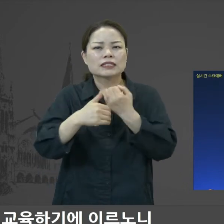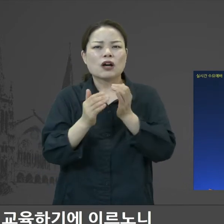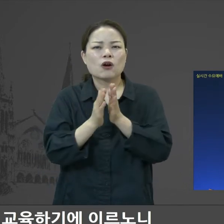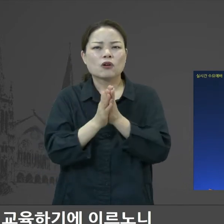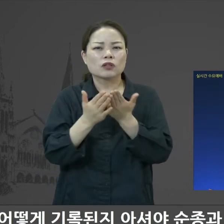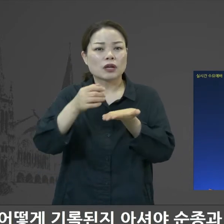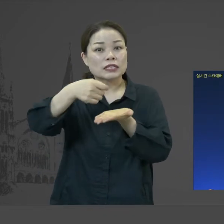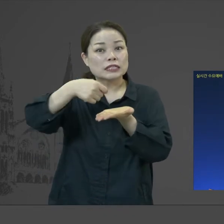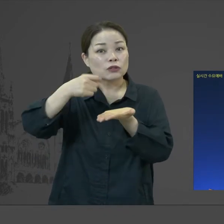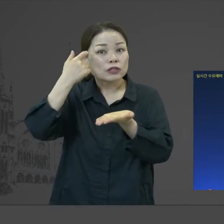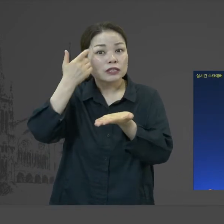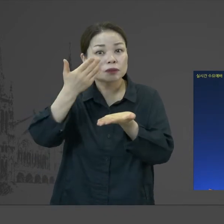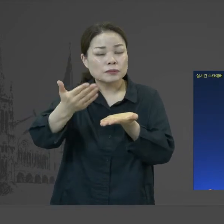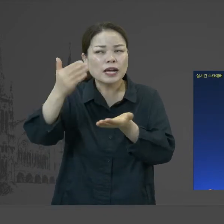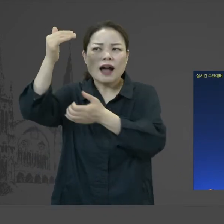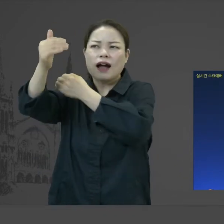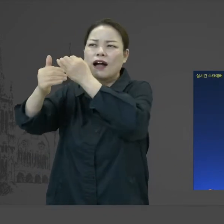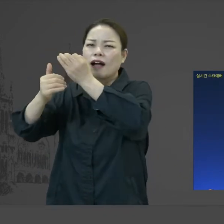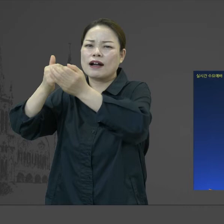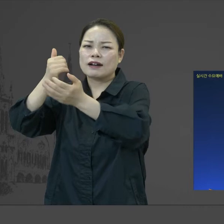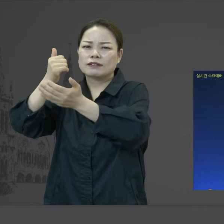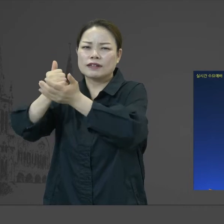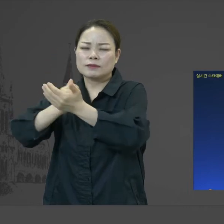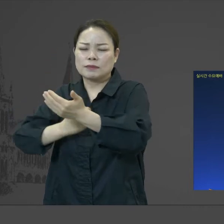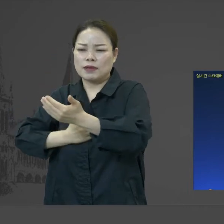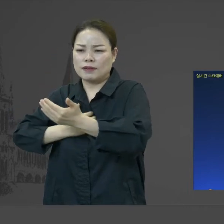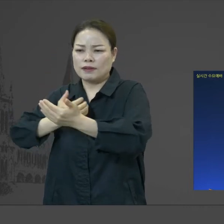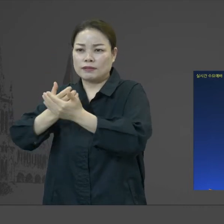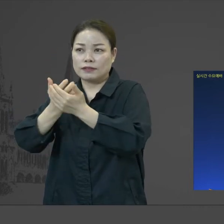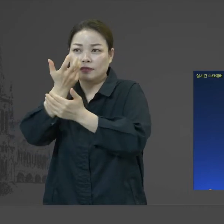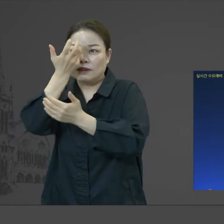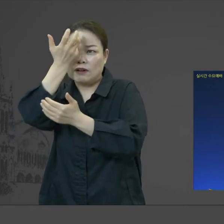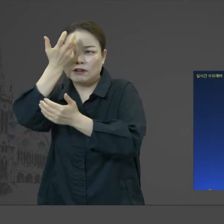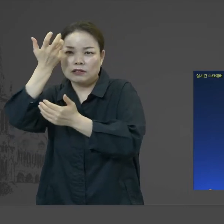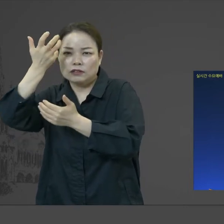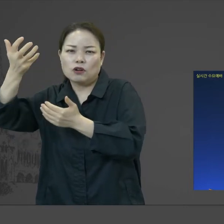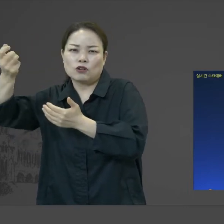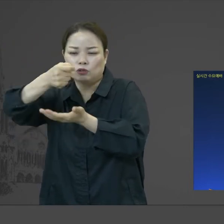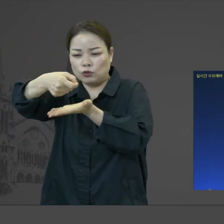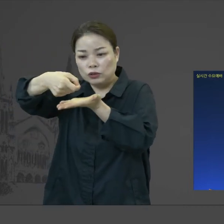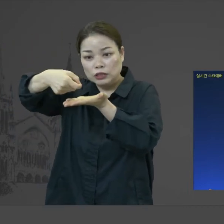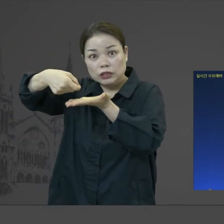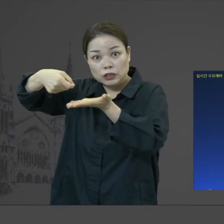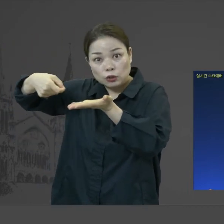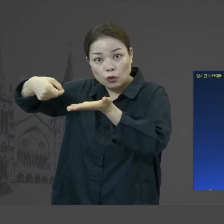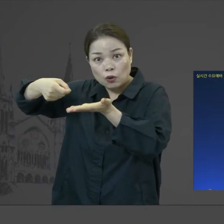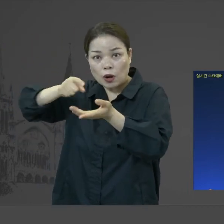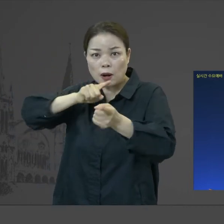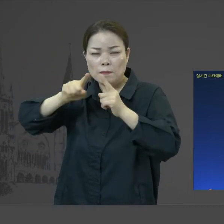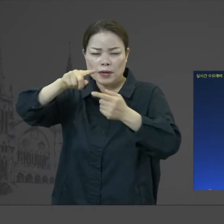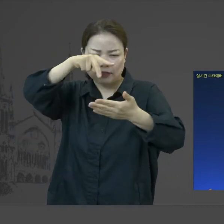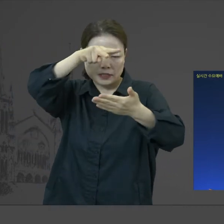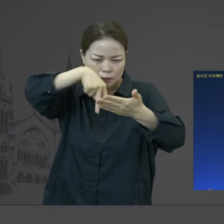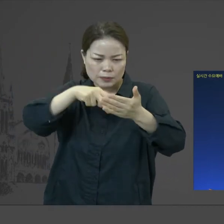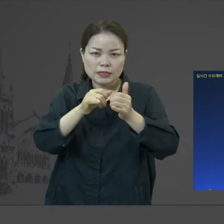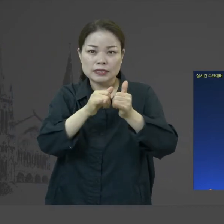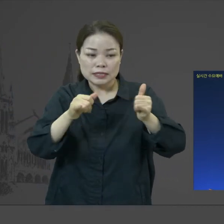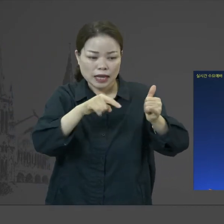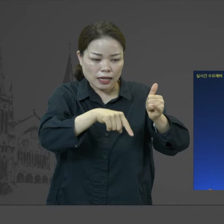무엇으로 기록됐습니까? 하나님의 감동, 성령으로 기록됐습니다. 말씀을 읽는 사람